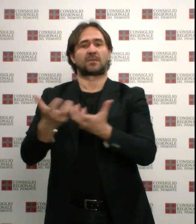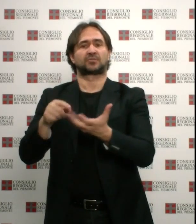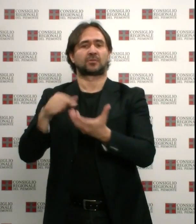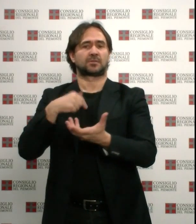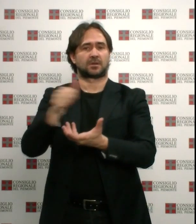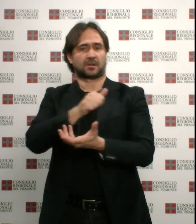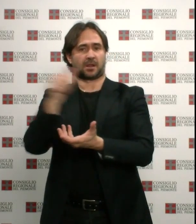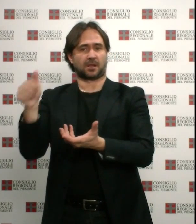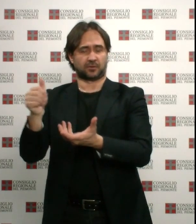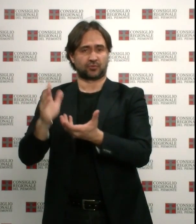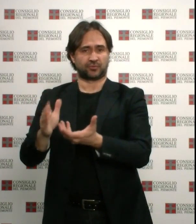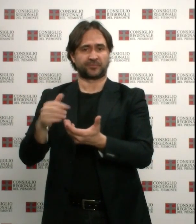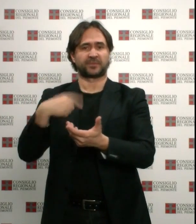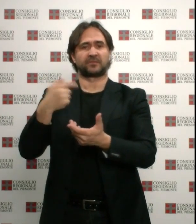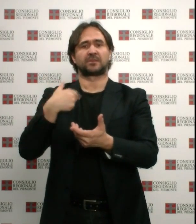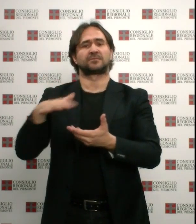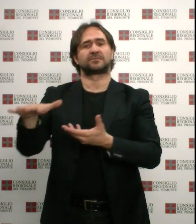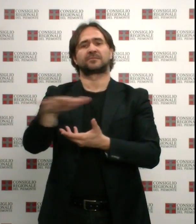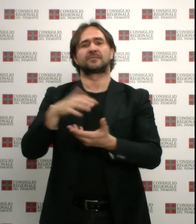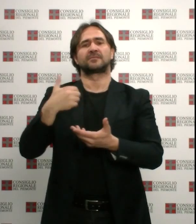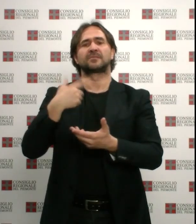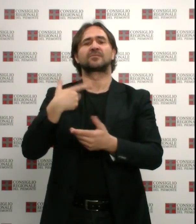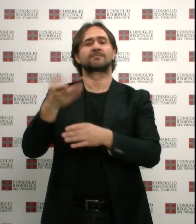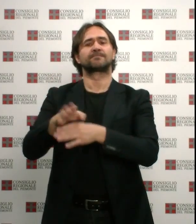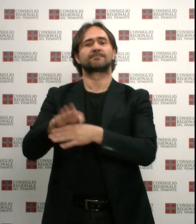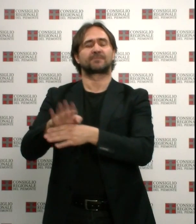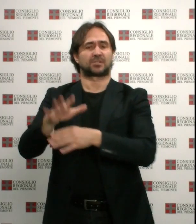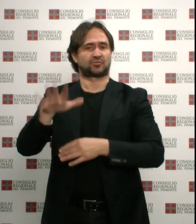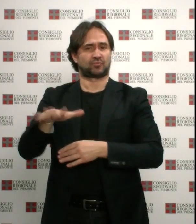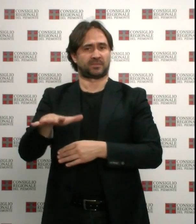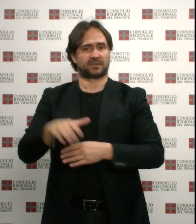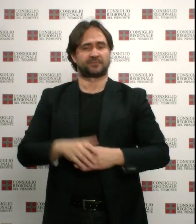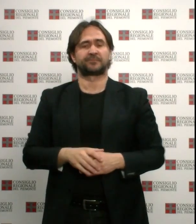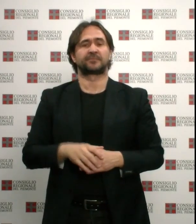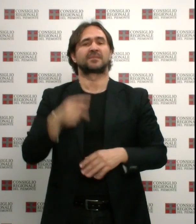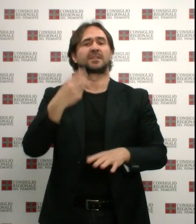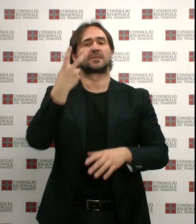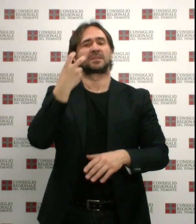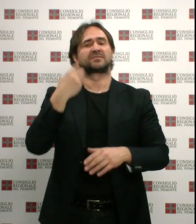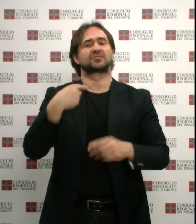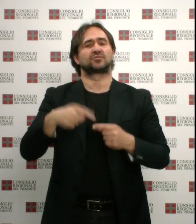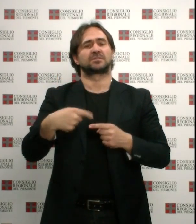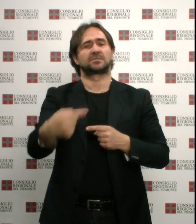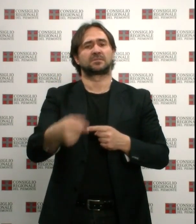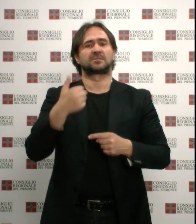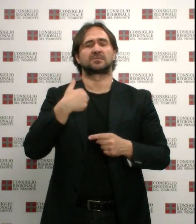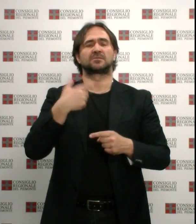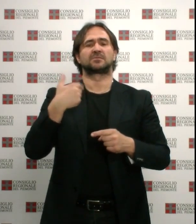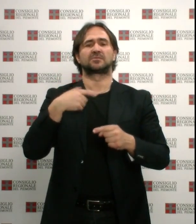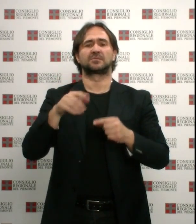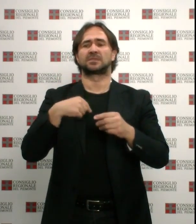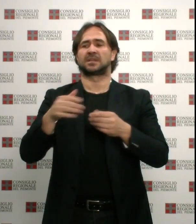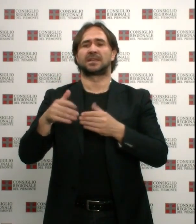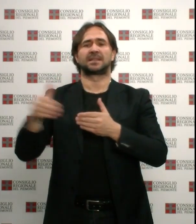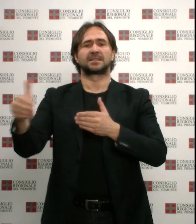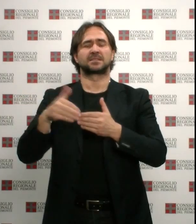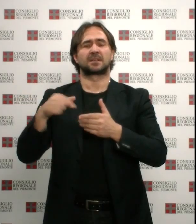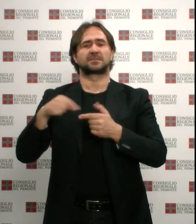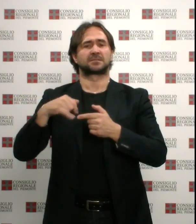L'Assemblea ha adottato il piano di coordinamento per la realizzazione di nuovi cimiteri e crematori. Questi ultimi dovranno realizzare